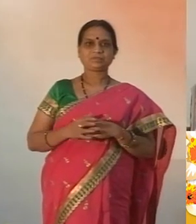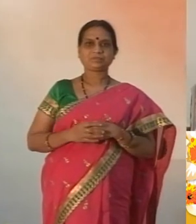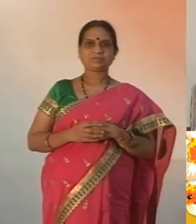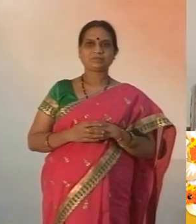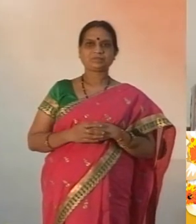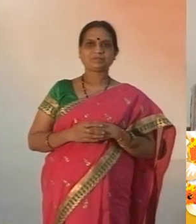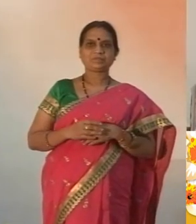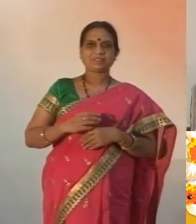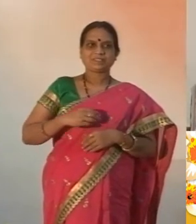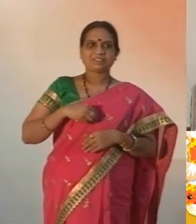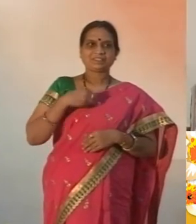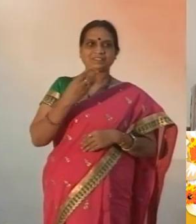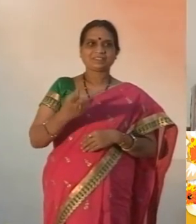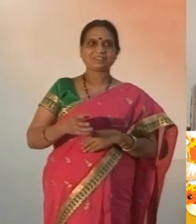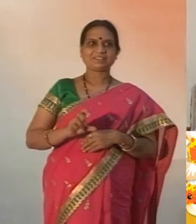दिल ही दिल में